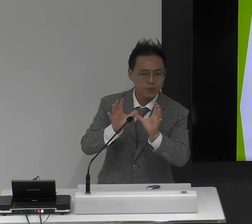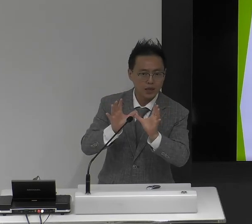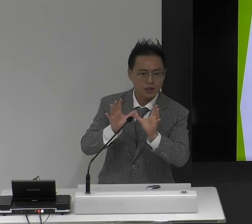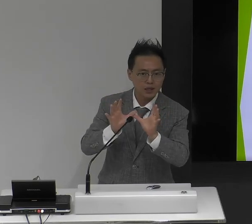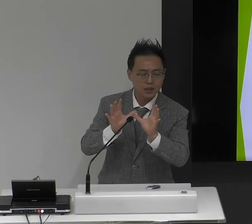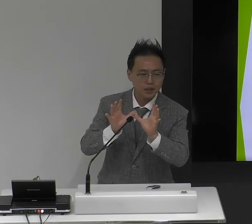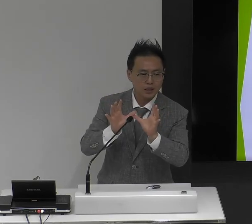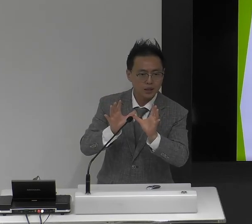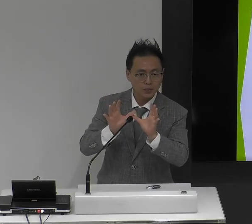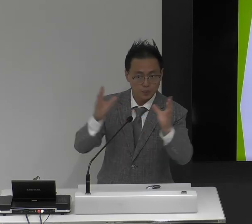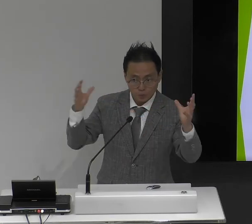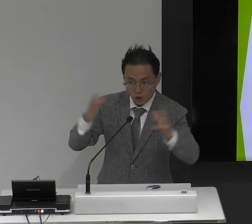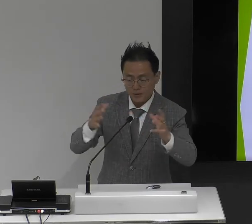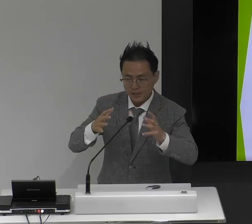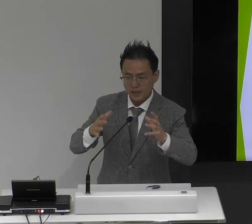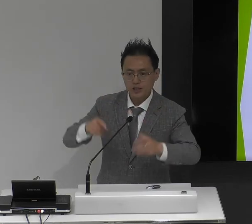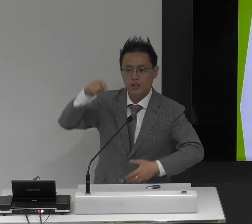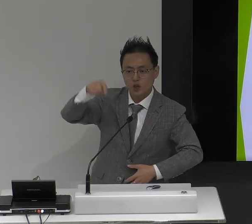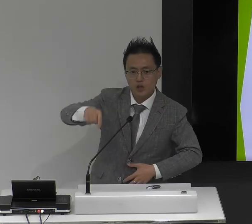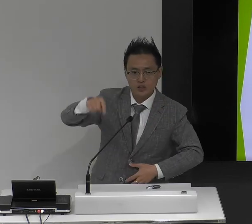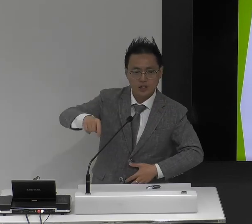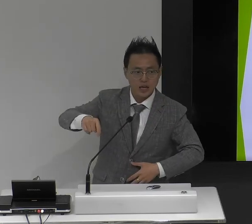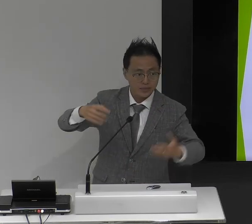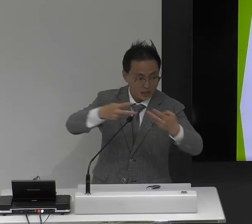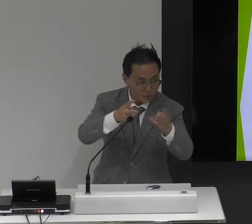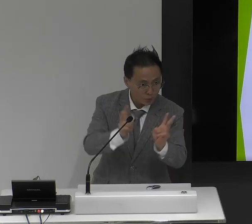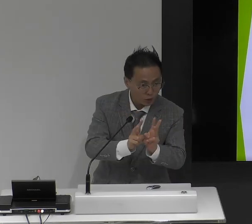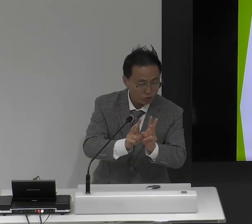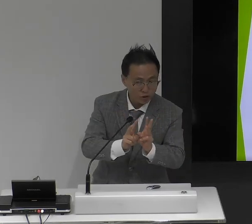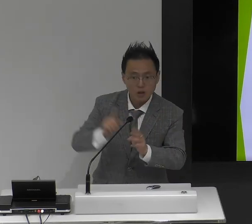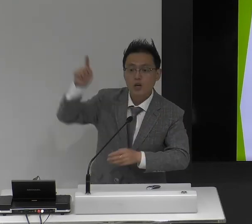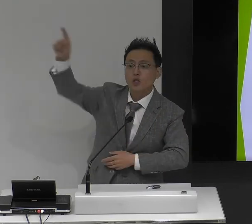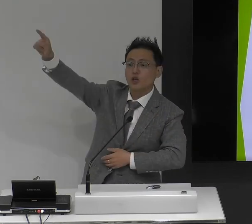다락방 모임을 할 때는 여기서 한 다락방 모이고요. 저기